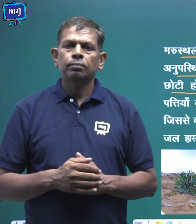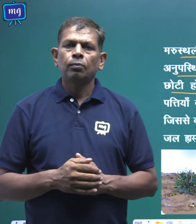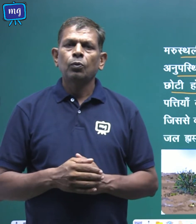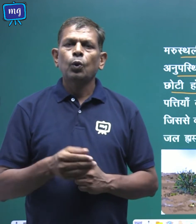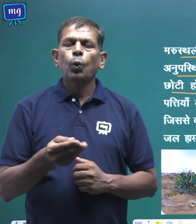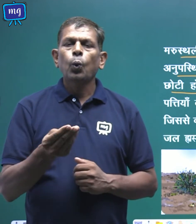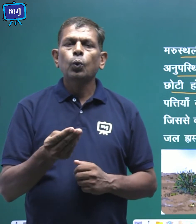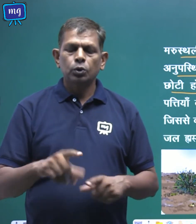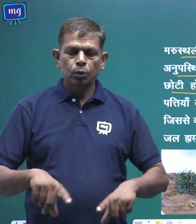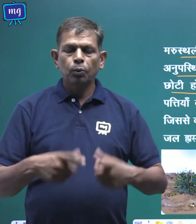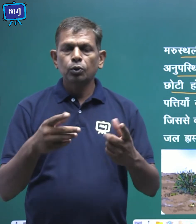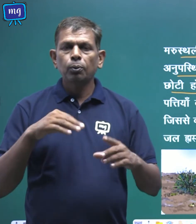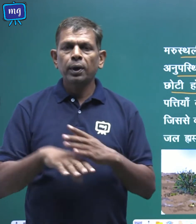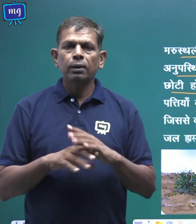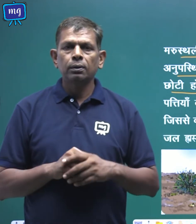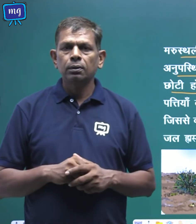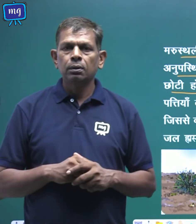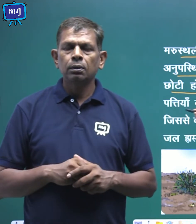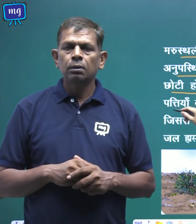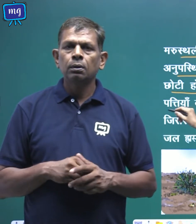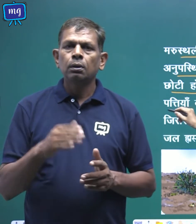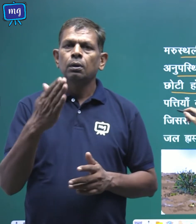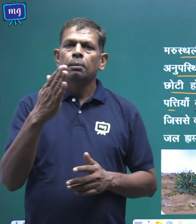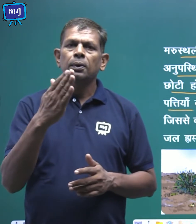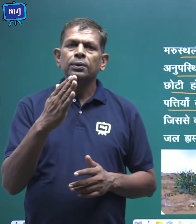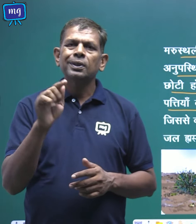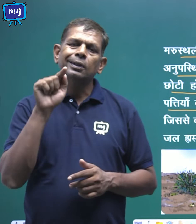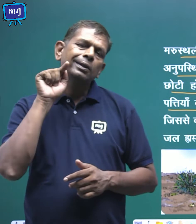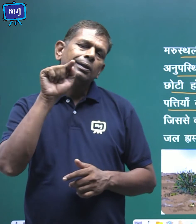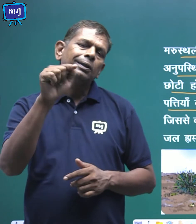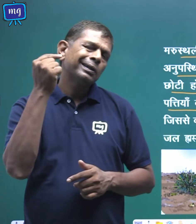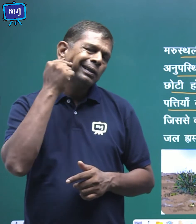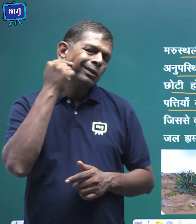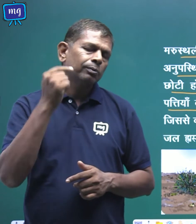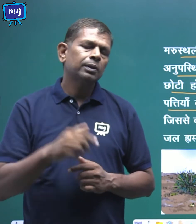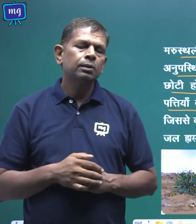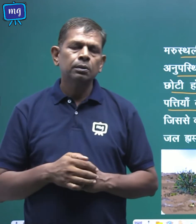कुछ पौधों में पत्तियां कांटों में